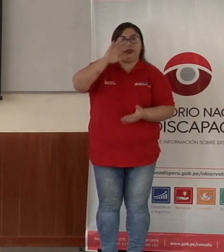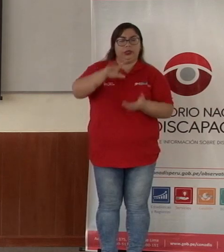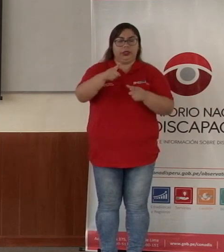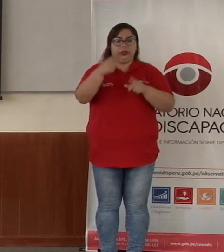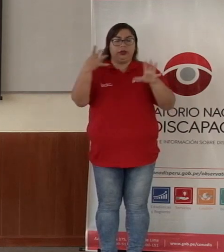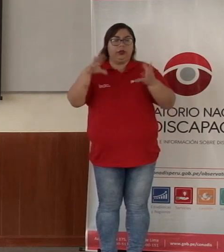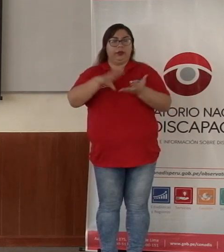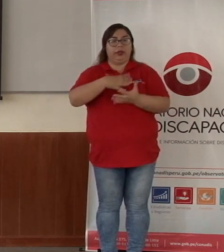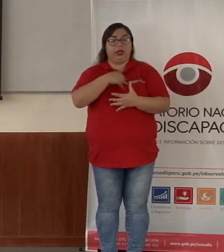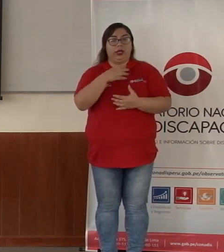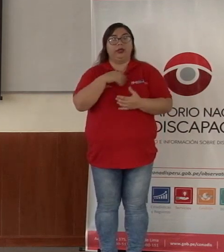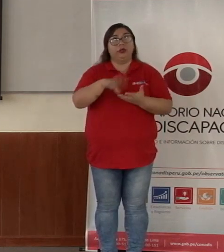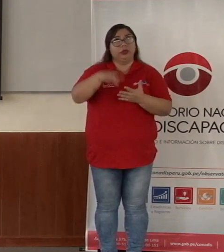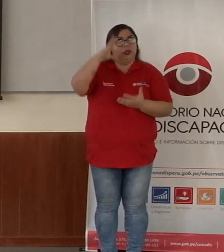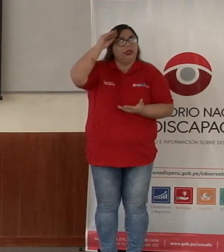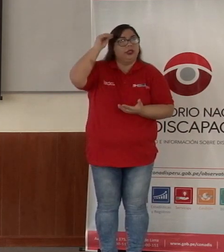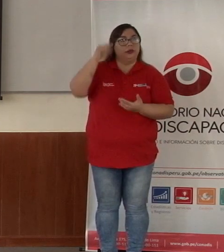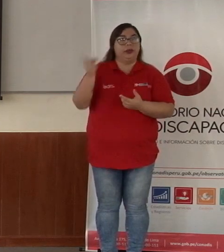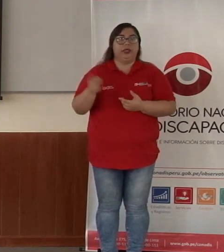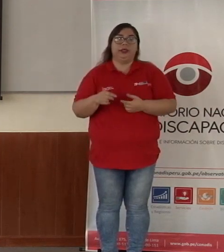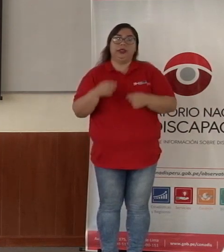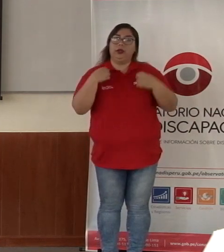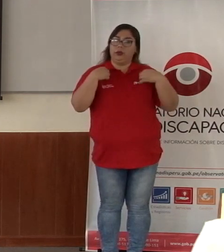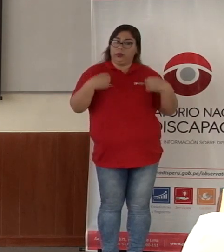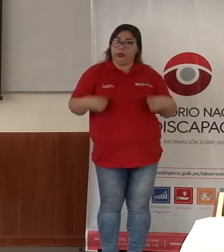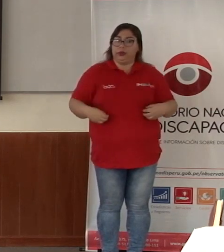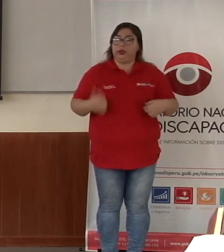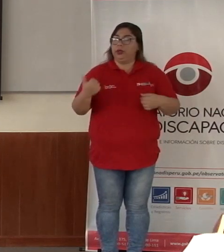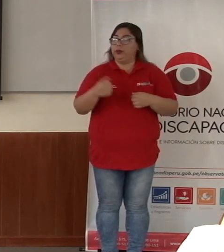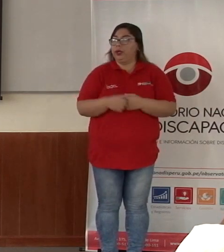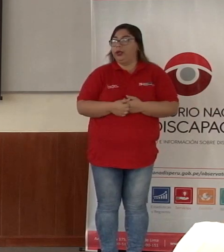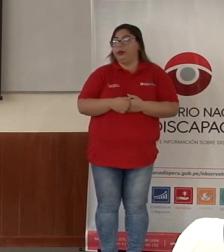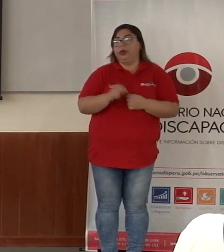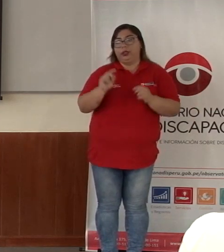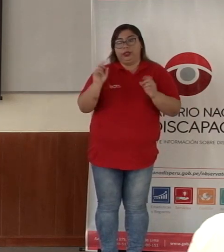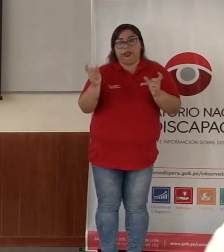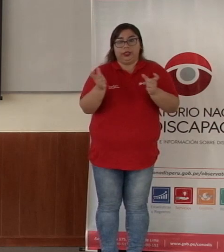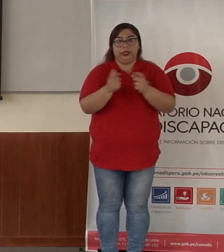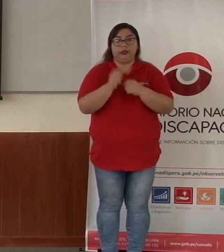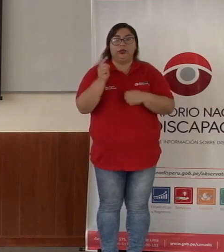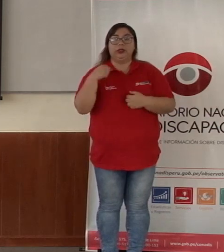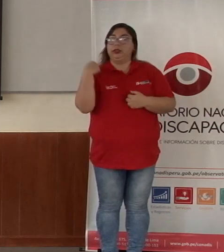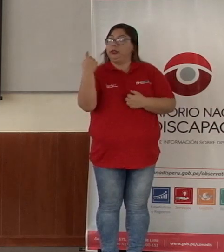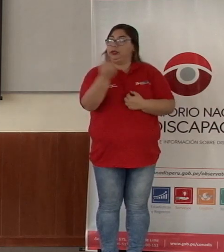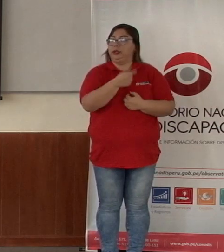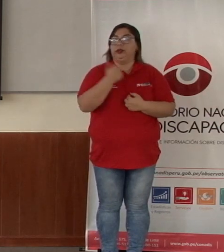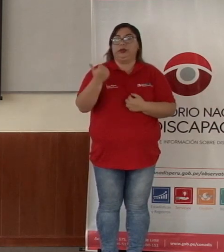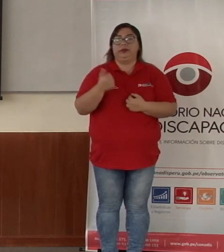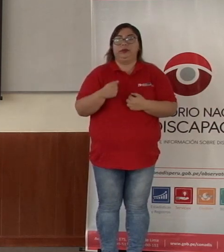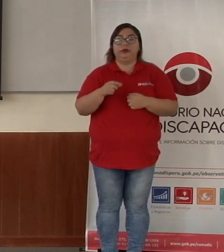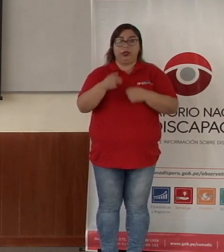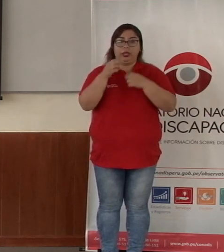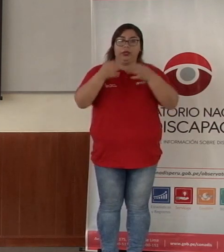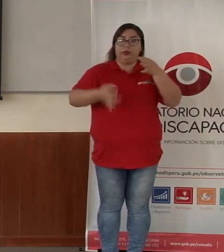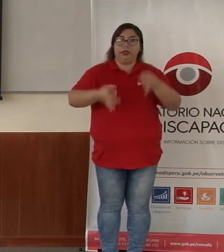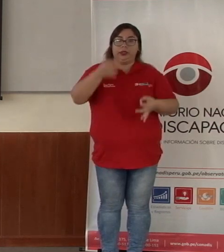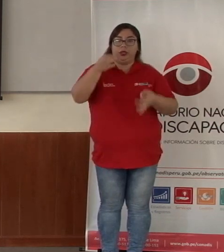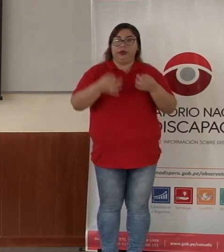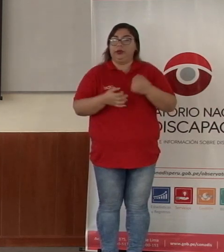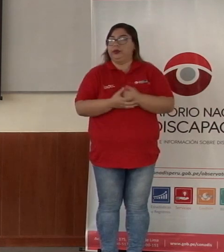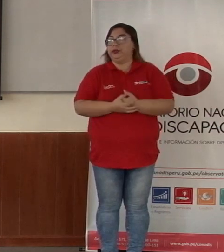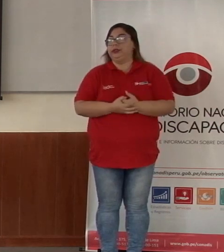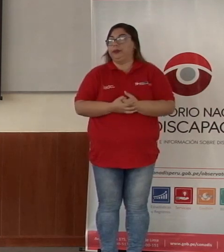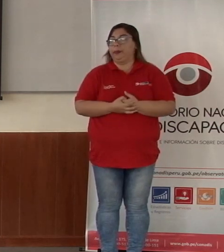en la administración pública como asesor legal y abogado senior del Ministerio de Relaciones Exteriores y en el Ministerio de Justicia y Derechos